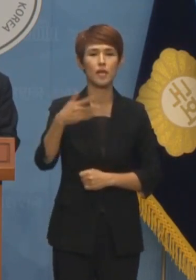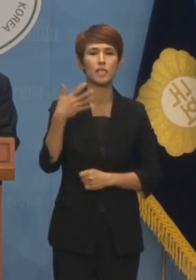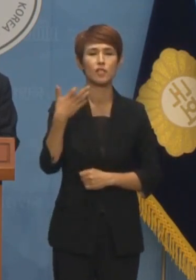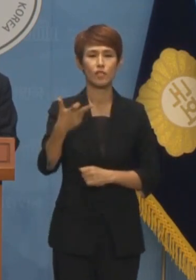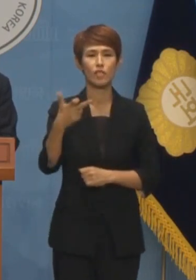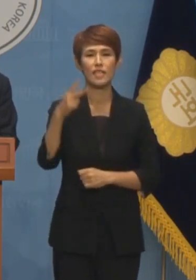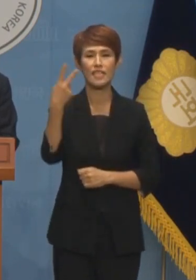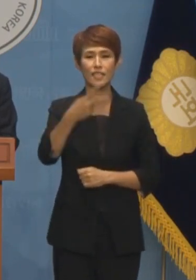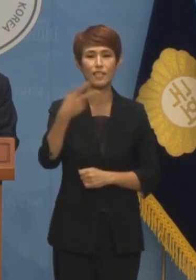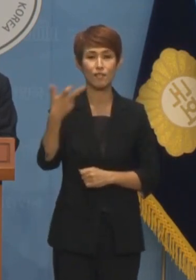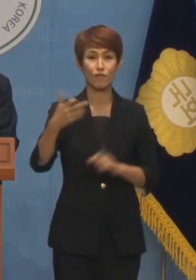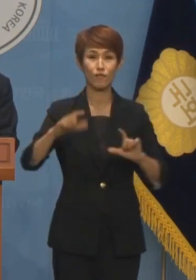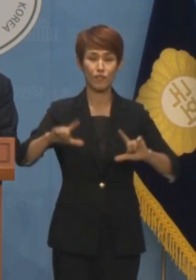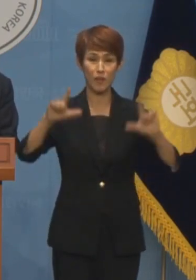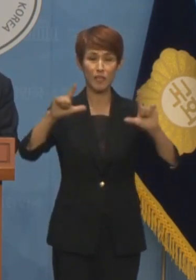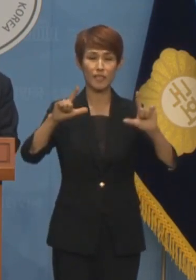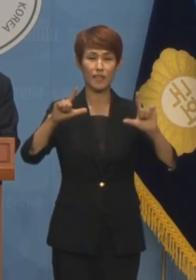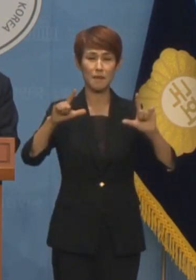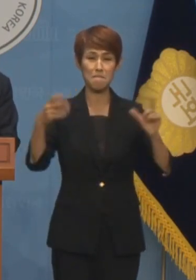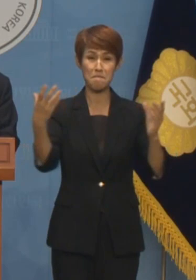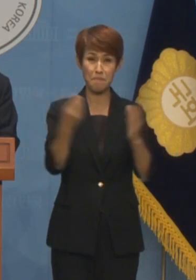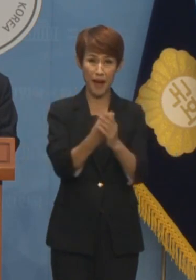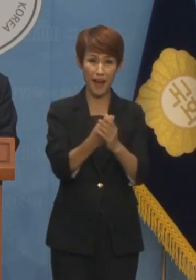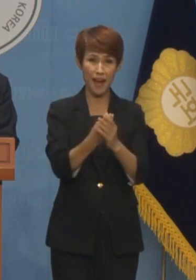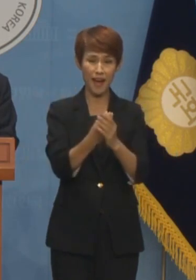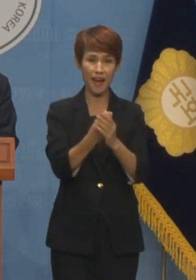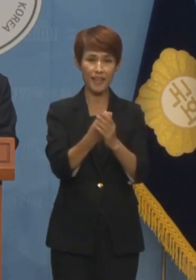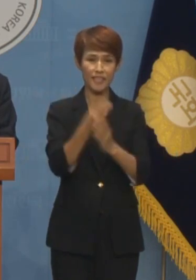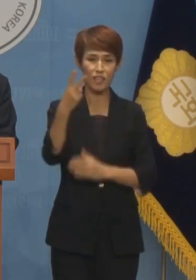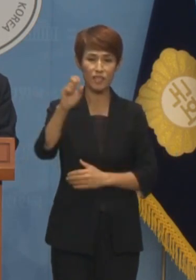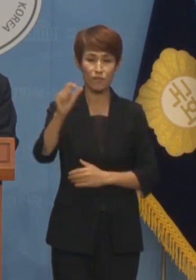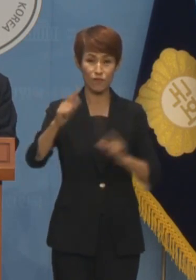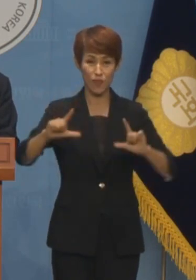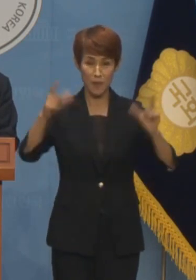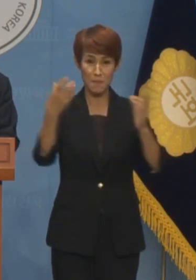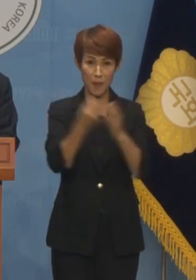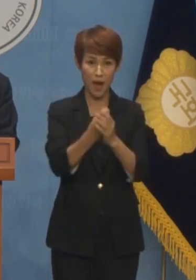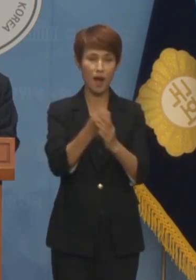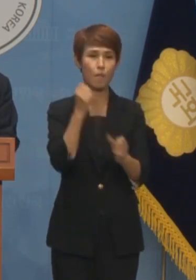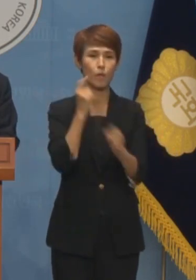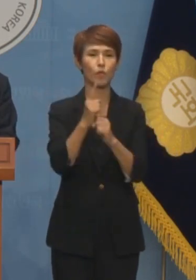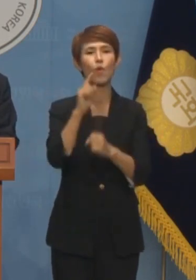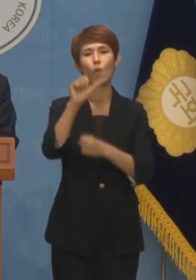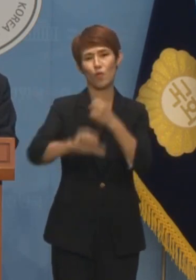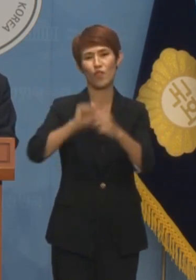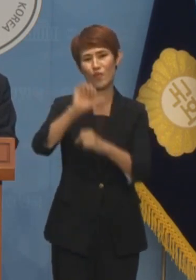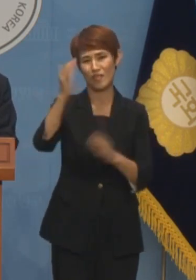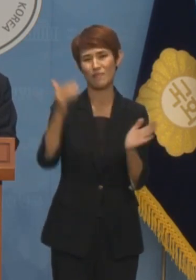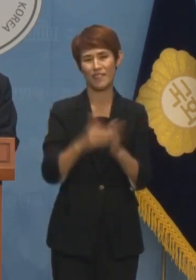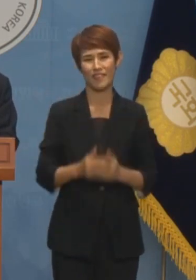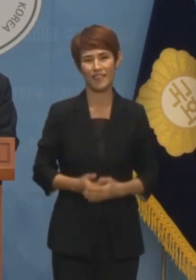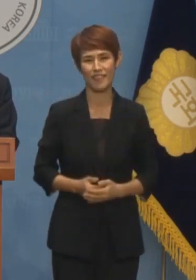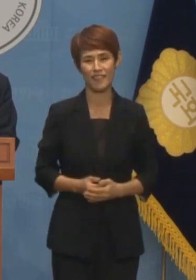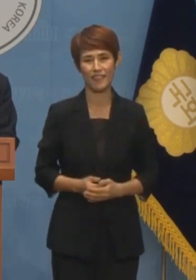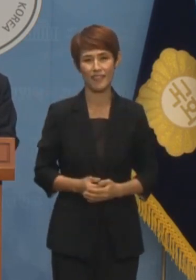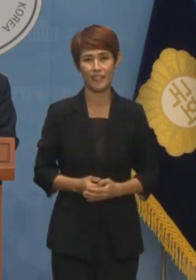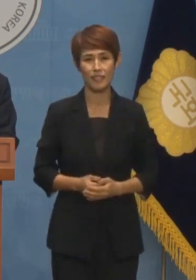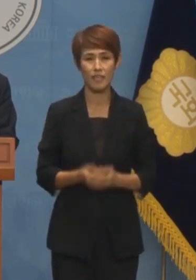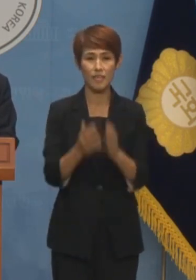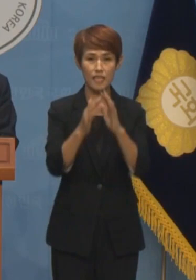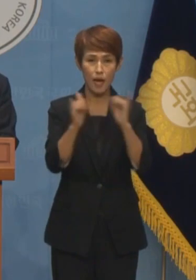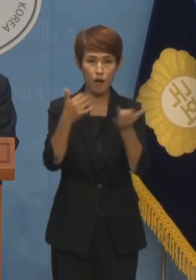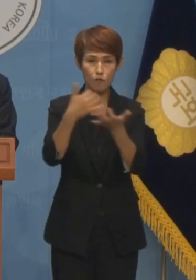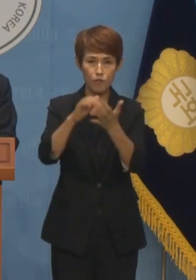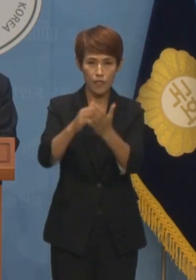벌써 5년이 지났습니다. 공공기관의 지방 이전으로 조성된 혁신도시는 인구 유입,